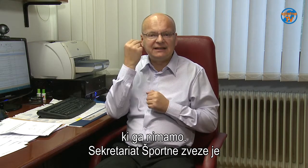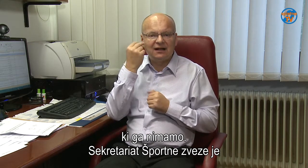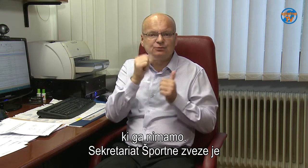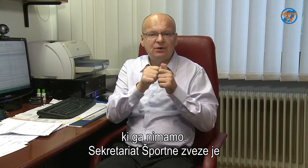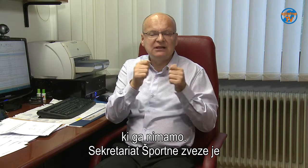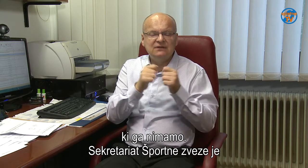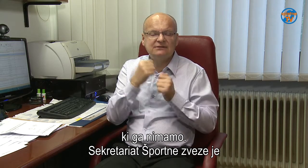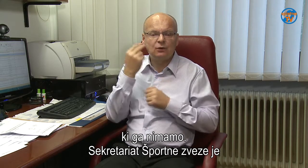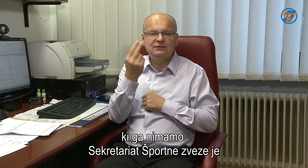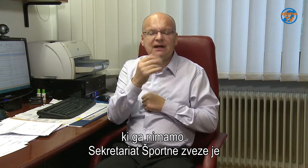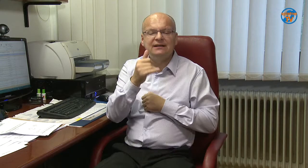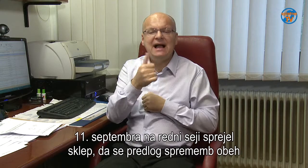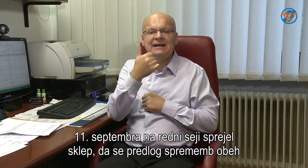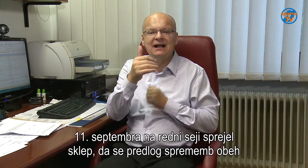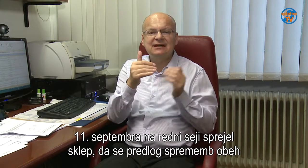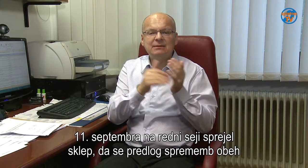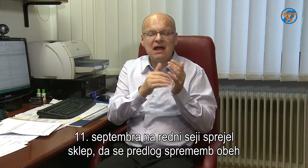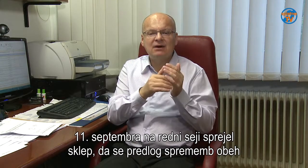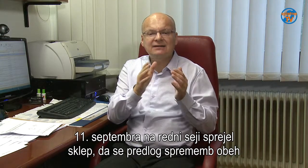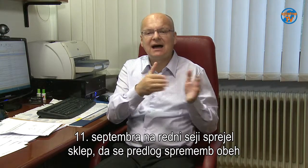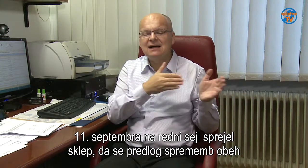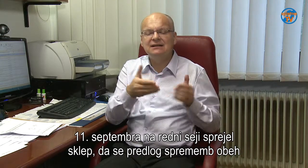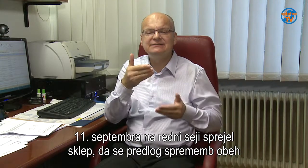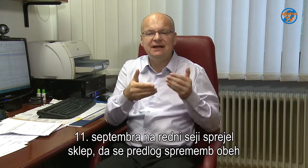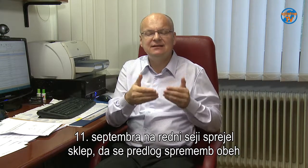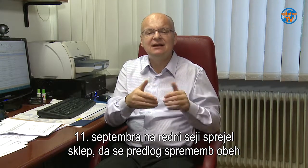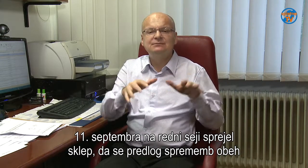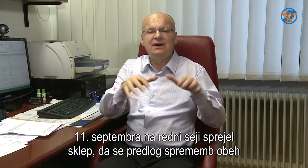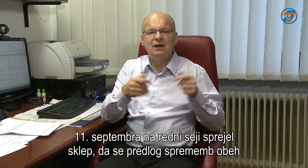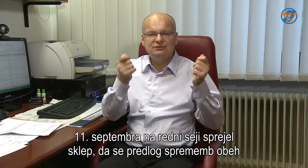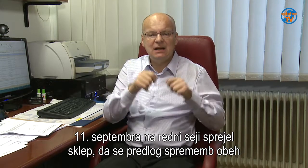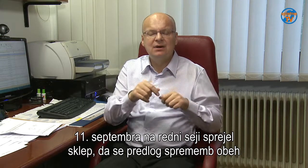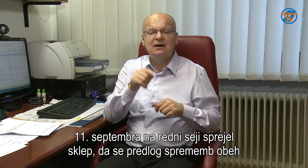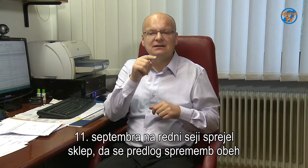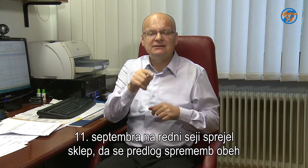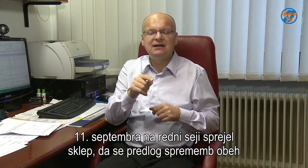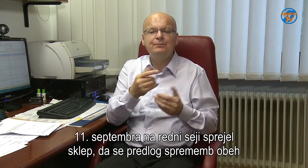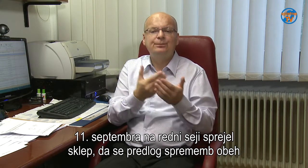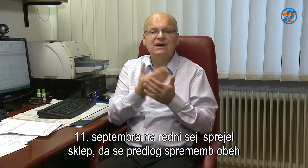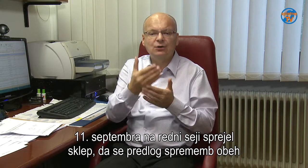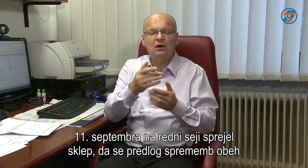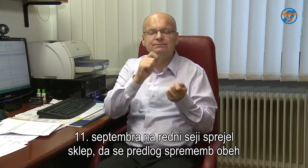Satellite pona mesa prosvina je ena kasate na razmišljali pravilno trase pravilno